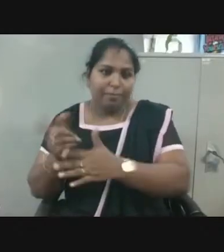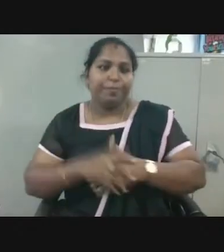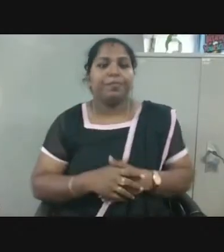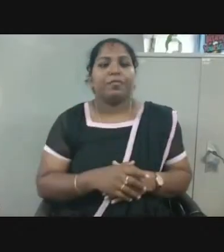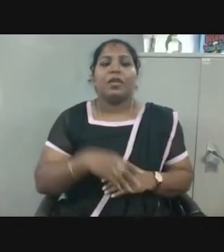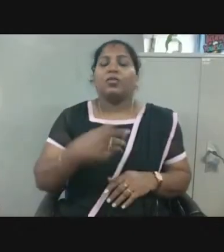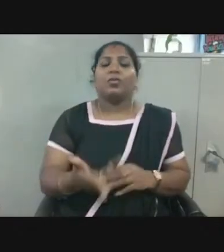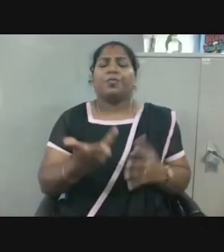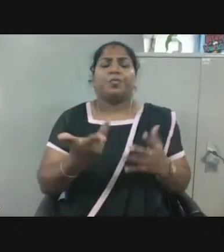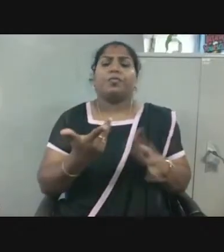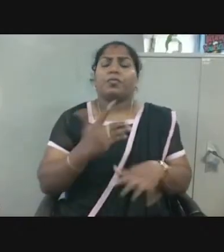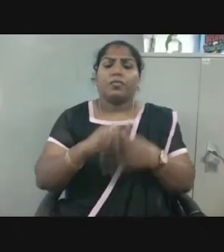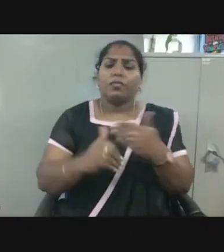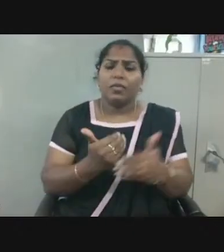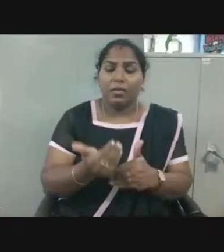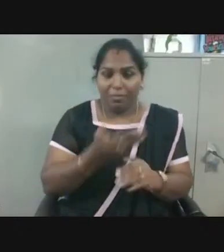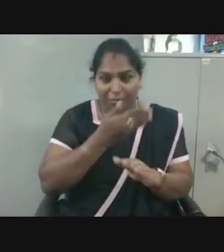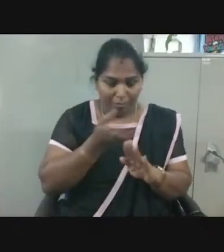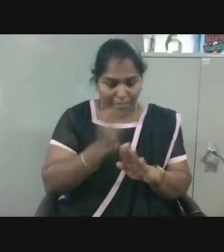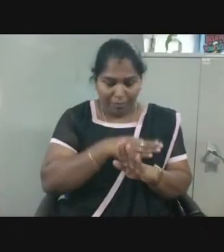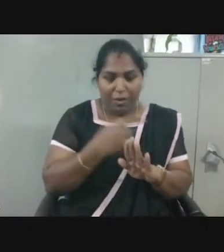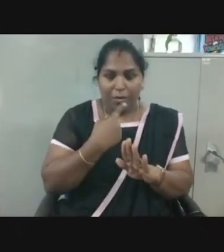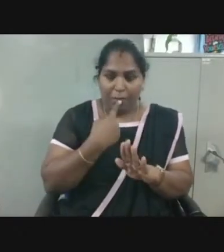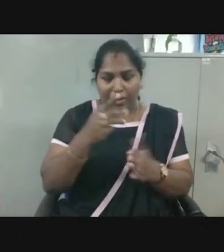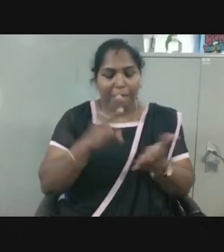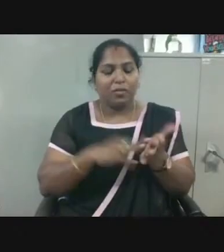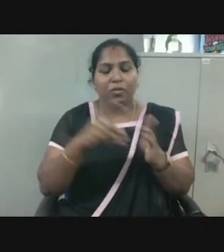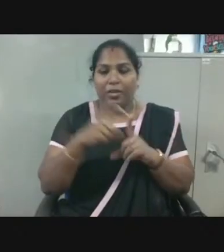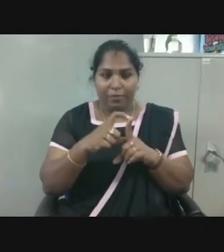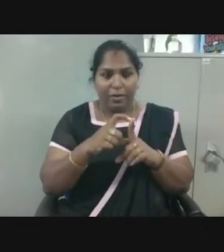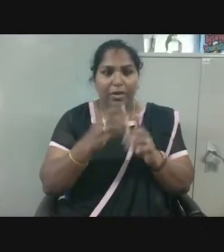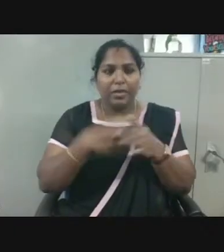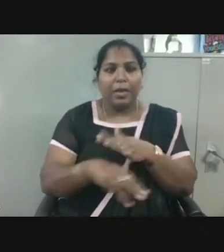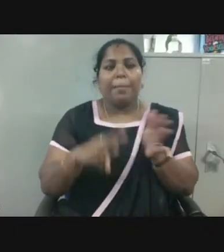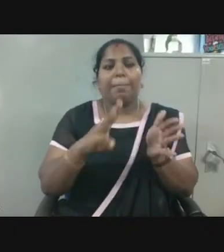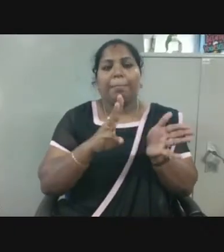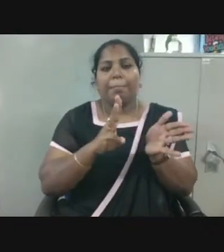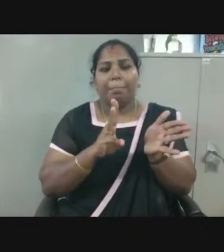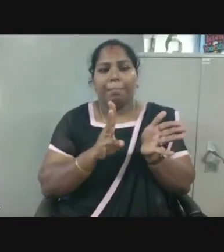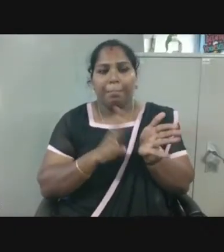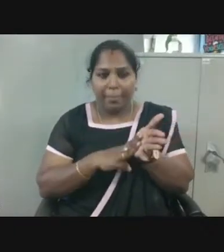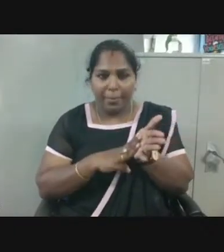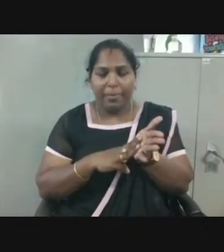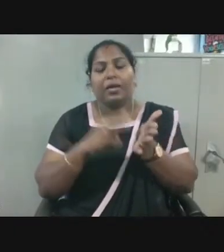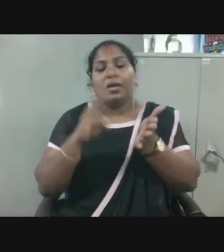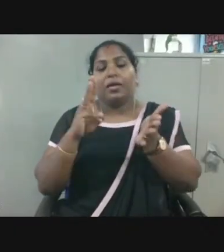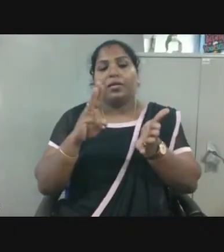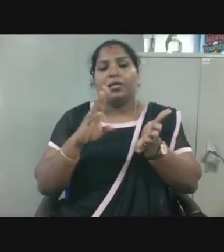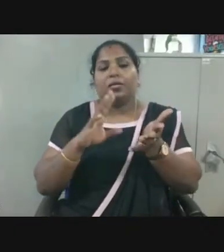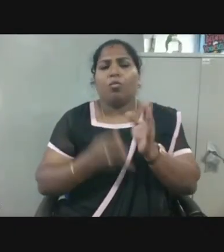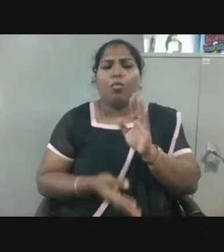മാറുന്നത്? നമ്മുടെ ഈ പറഞ്ഞ മസ്കുലർ ഡിസ്ട്രോഫിയിലെ ഡുഷീൻ മസ്കുലർ ഡിസ്ട്രോഫി എന്ന് പറഞ്ഞ ഒരു അസുഖമാണ് ഏറ്റവും കോമൺ ആയിട്ട്,